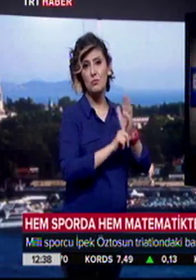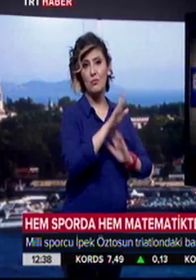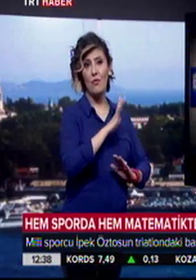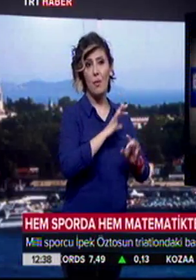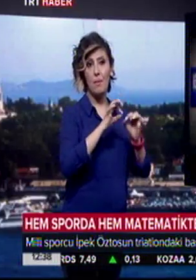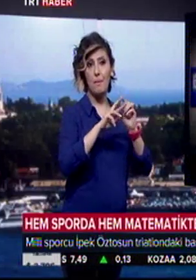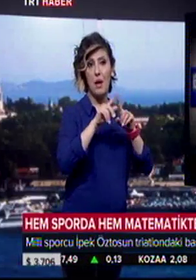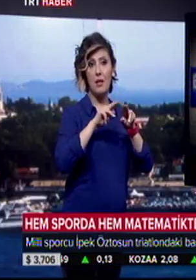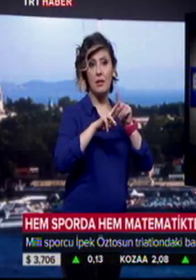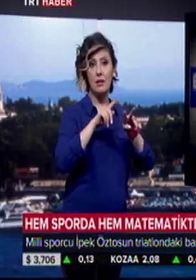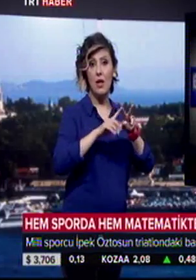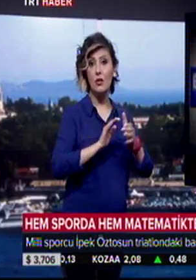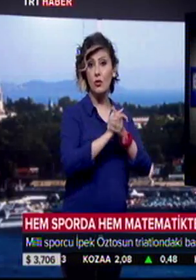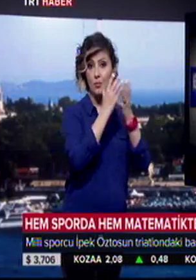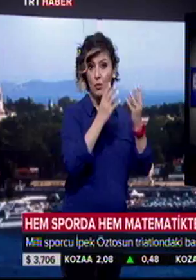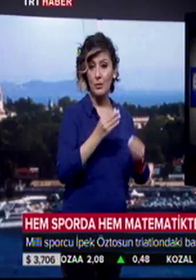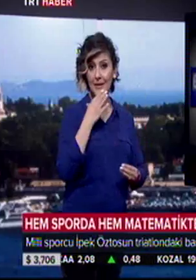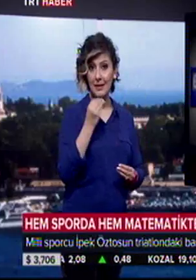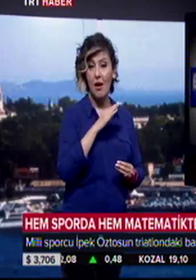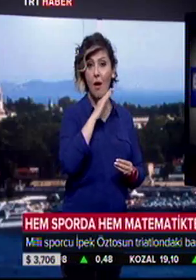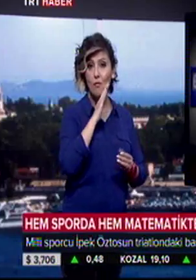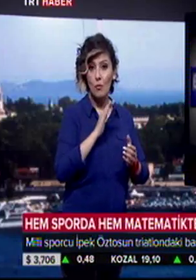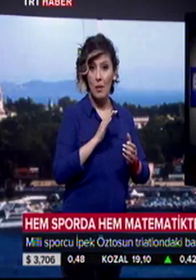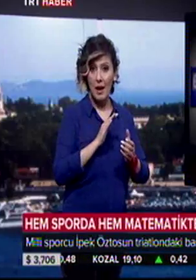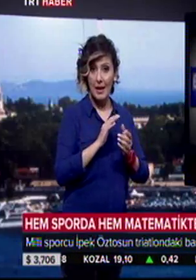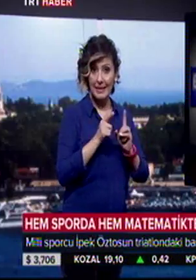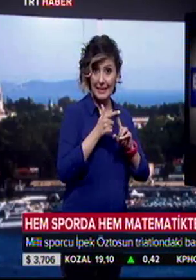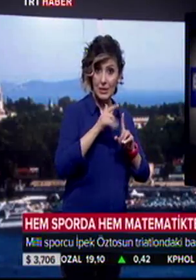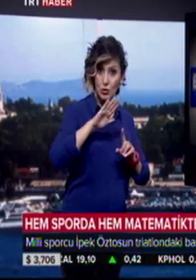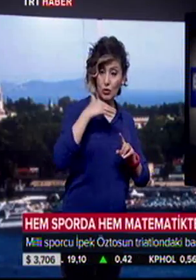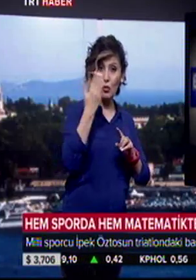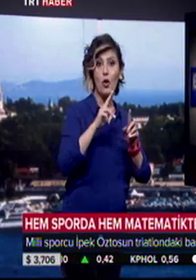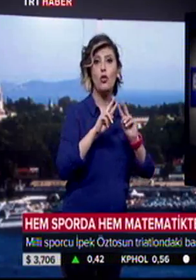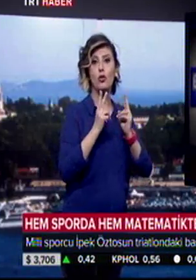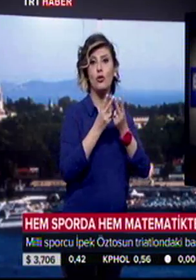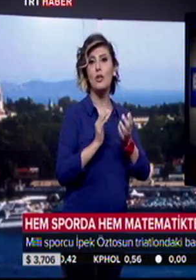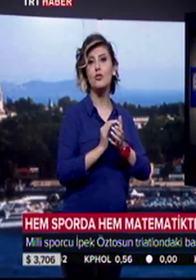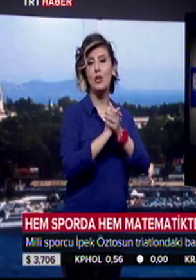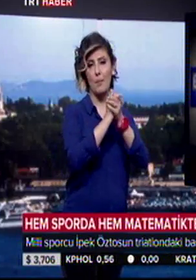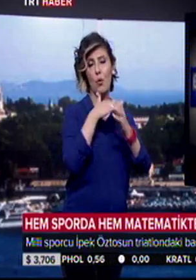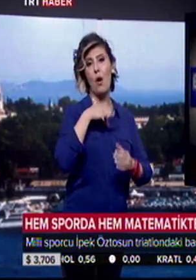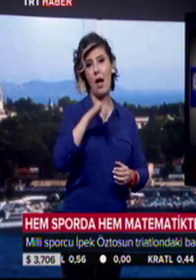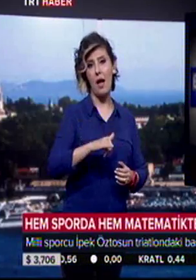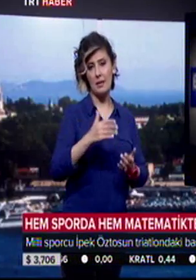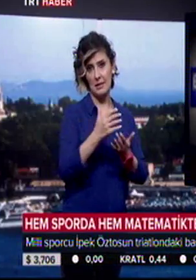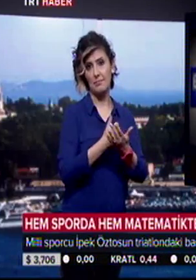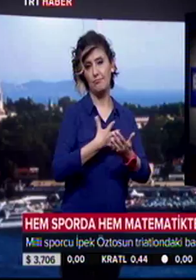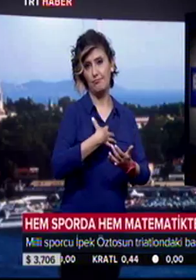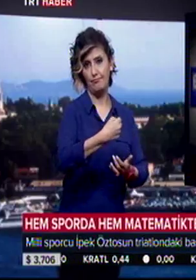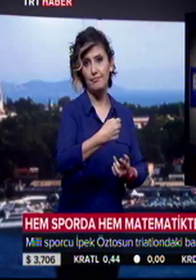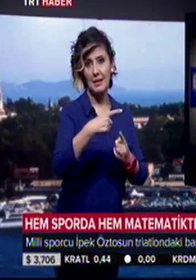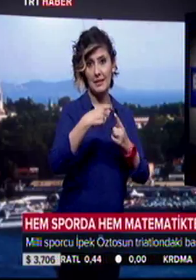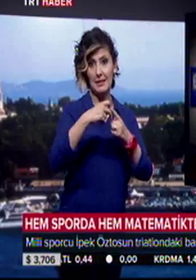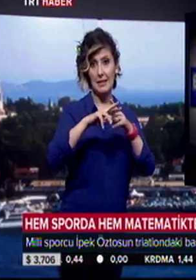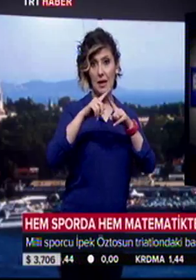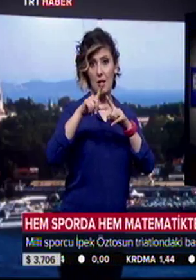şampiyonu oldum gençlerde ve Avrupa ikinciliğinden sonra dünya şampiyonasında yarışmaya hak kazandım. Triatlon branşında